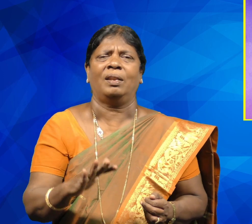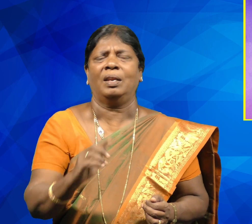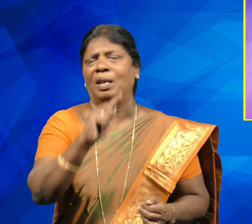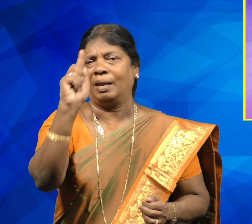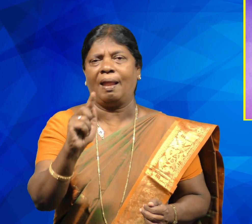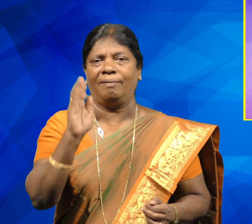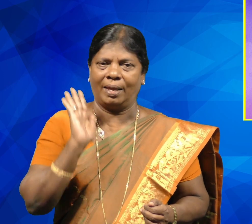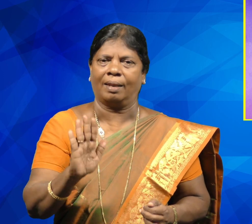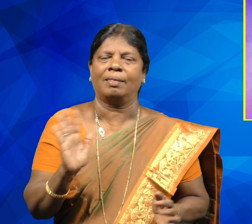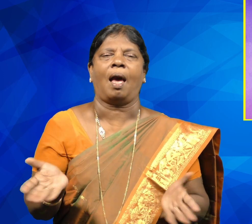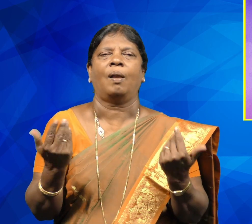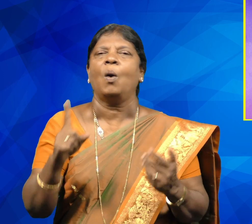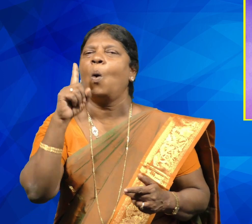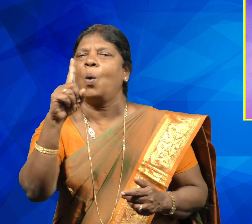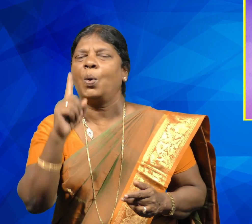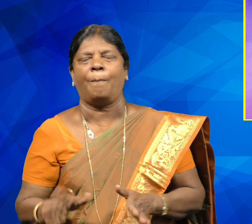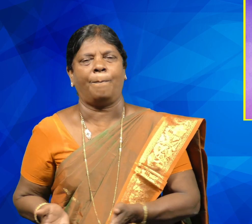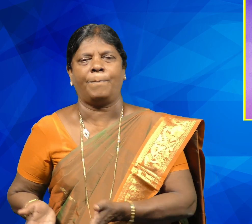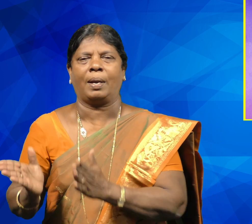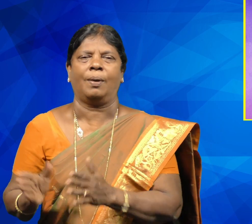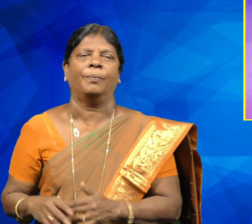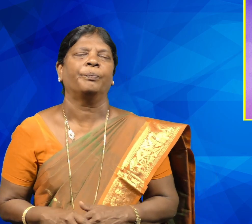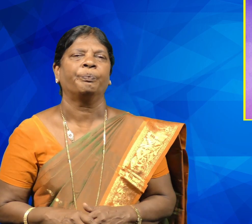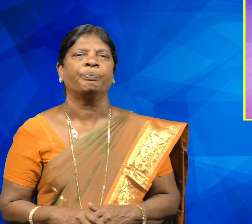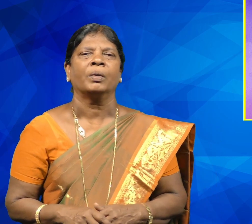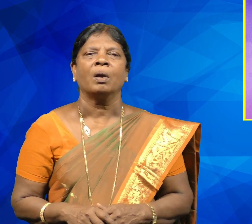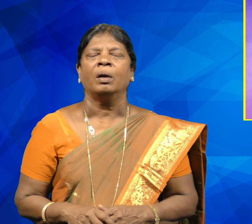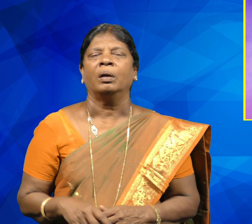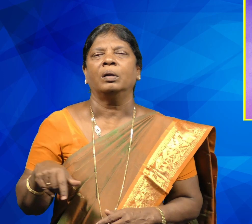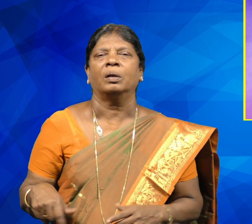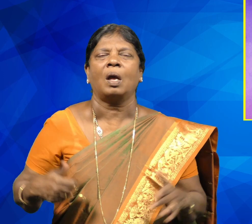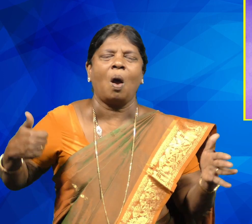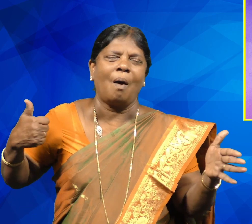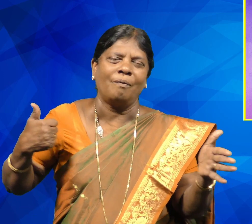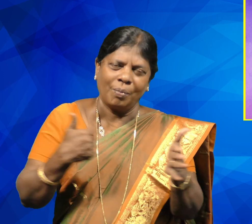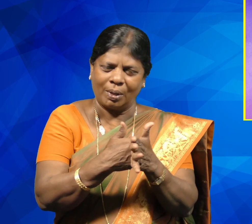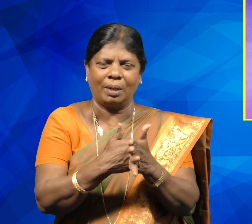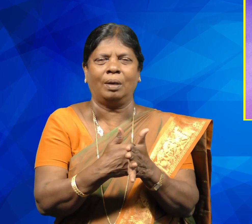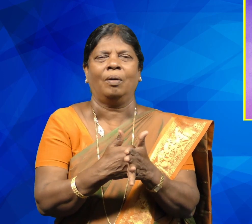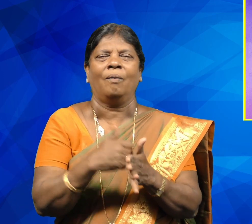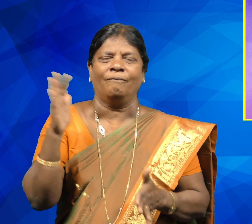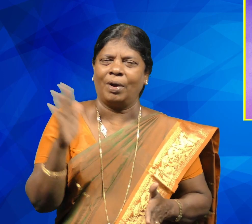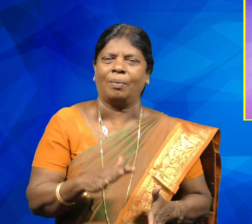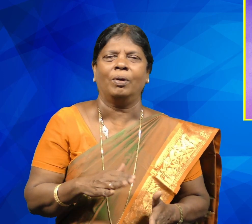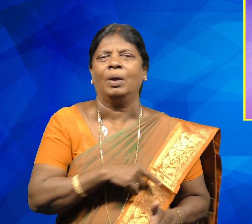என்ற கேள்வியெல்லாம் இருந்தாலும், ஒரு பக்கத்தில் இப்படி ஒரு கோர விபத்துகள் நடக்கும்